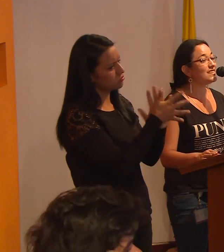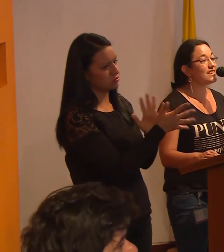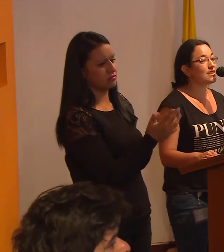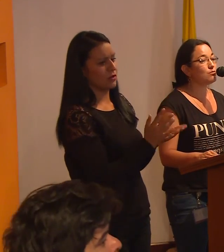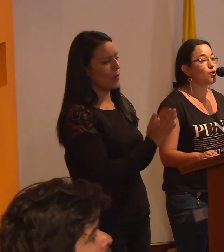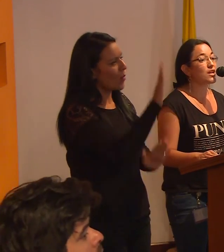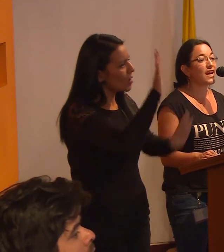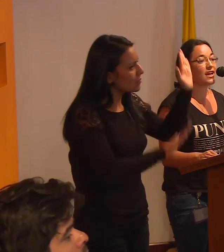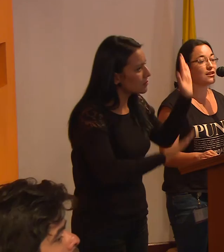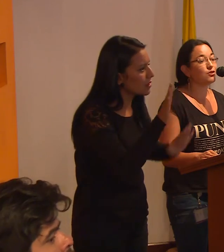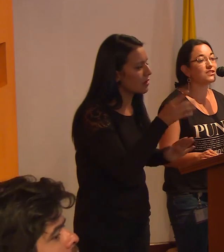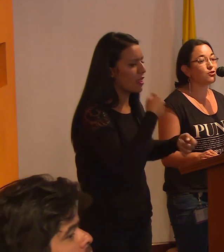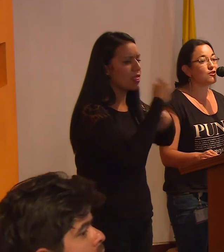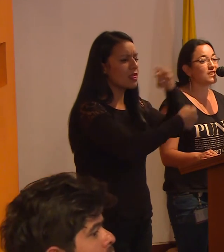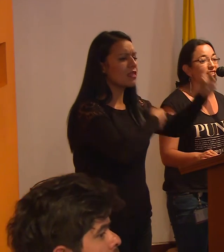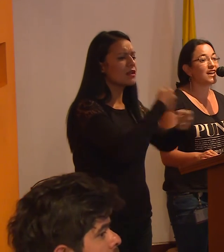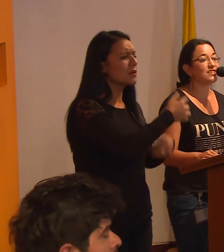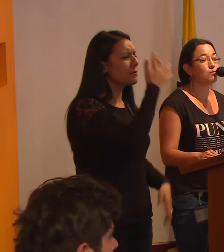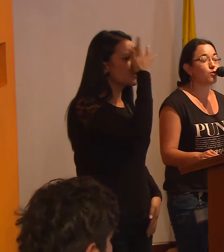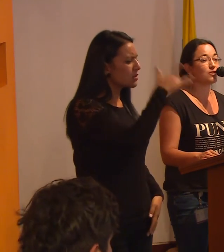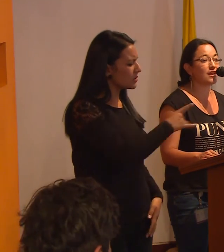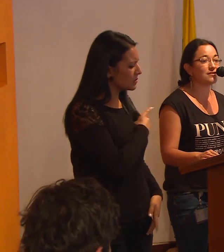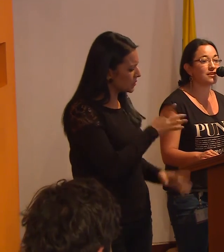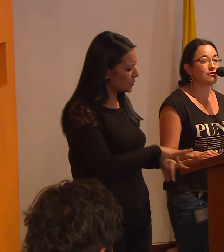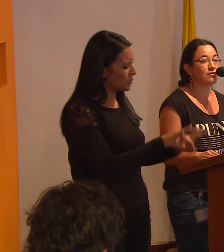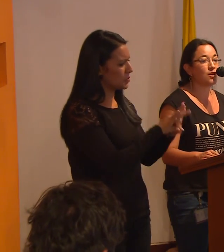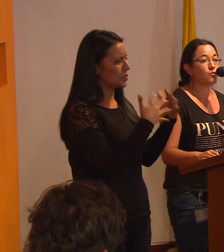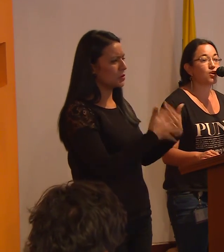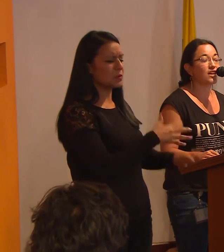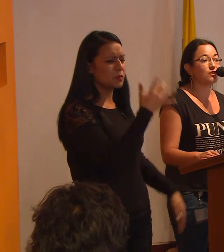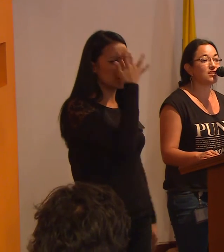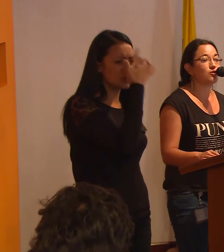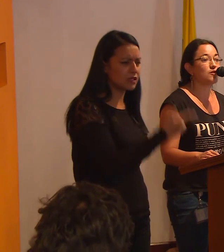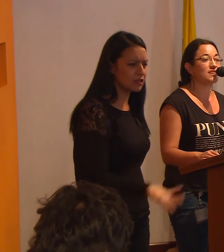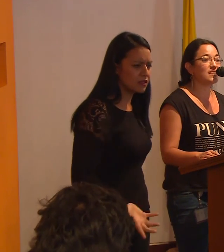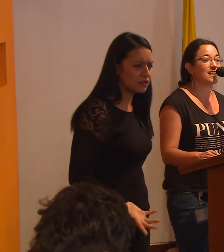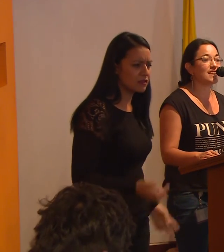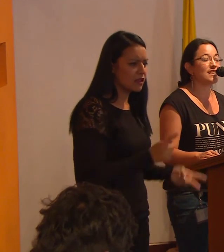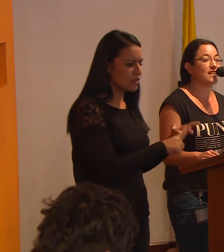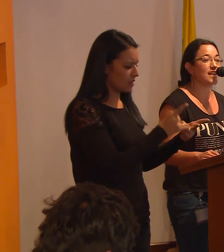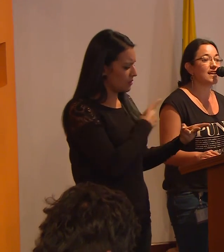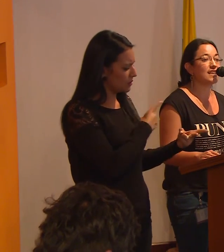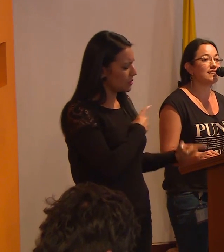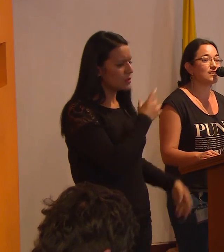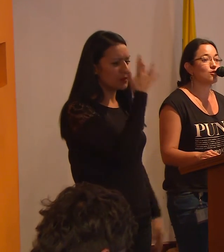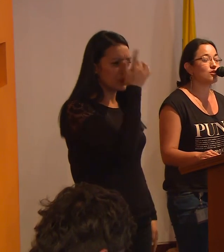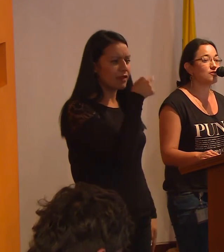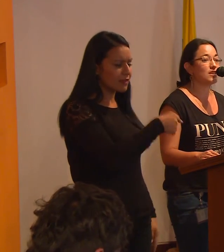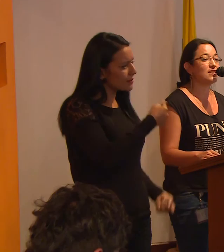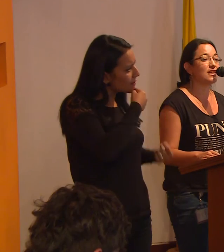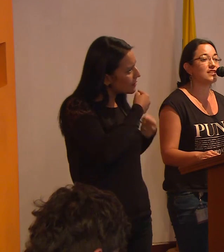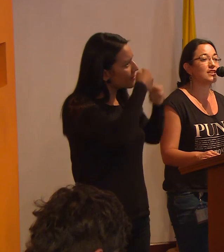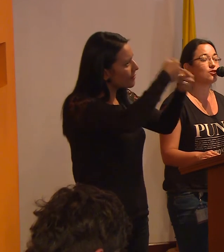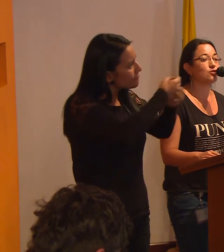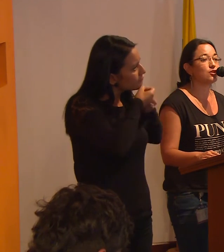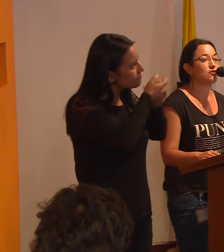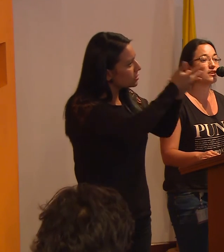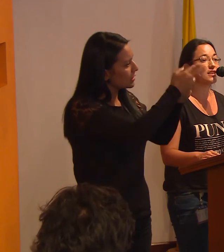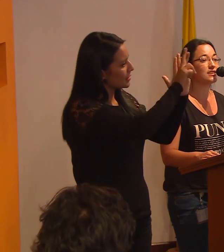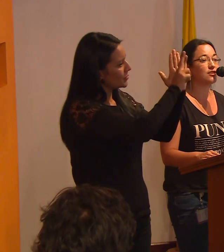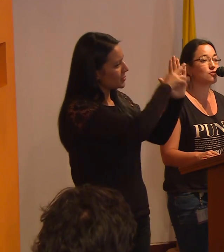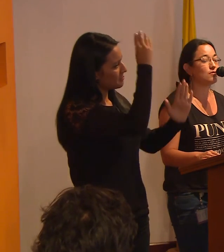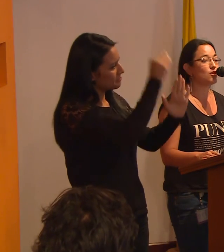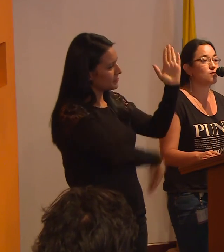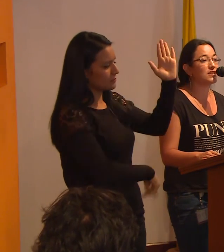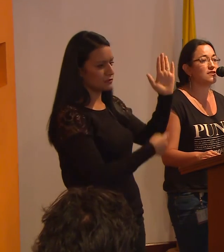podíamos decir por qué nuestra universidad es importante, porque nuestra universidad tenía que decir cosas frente a esa resolución y